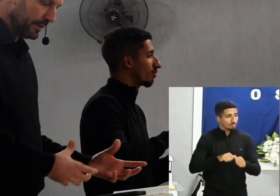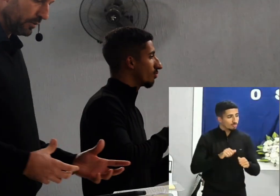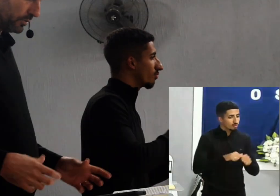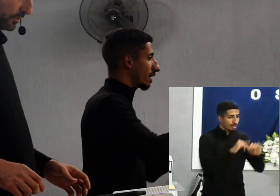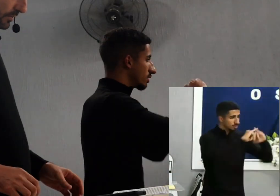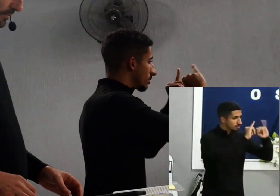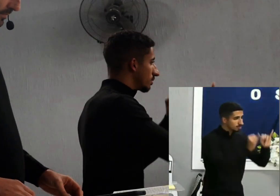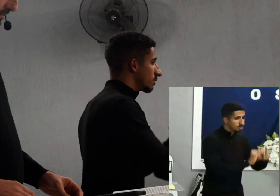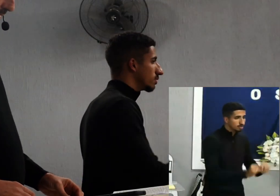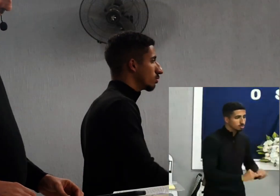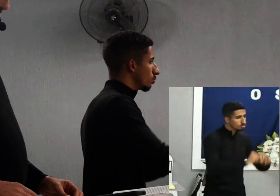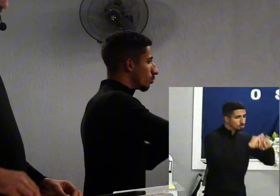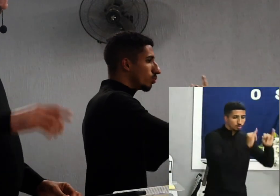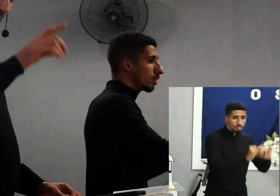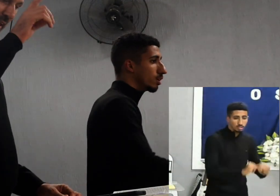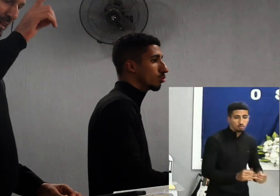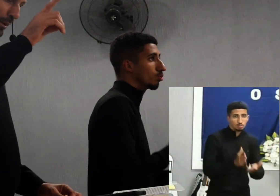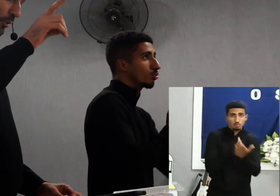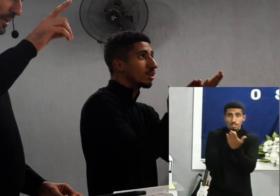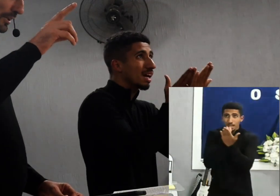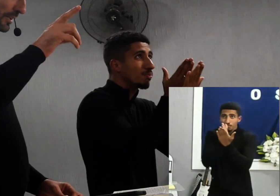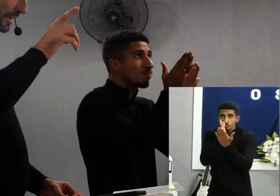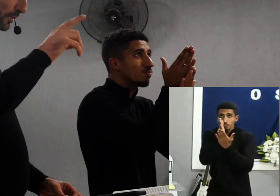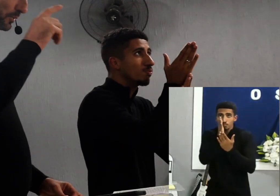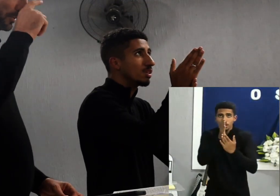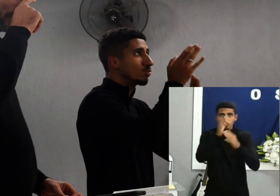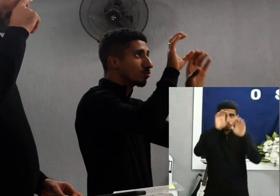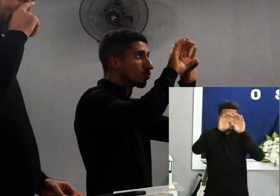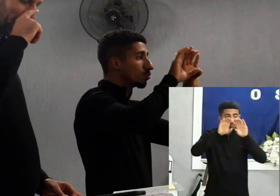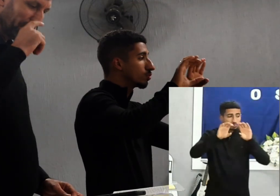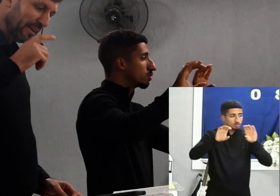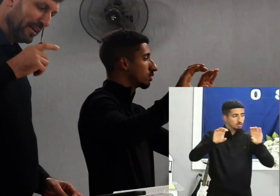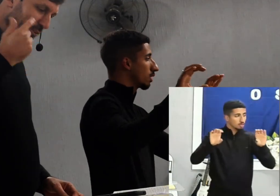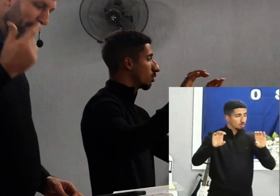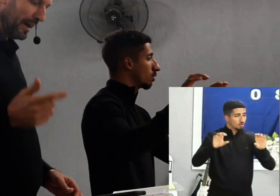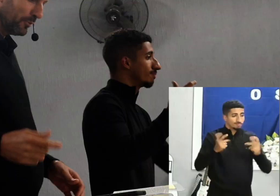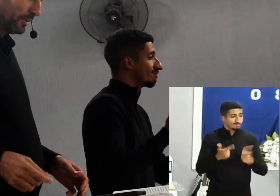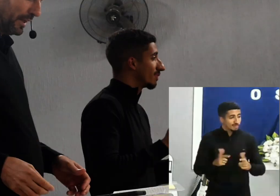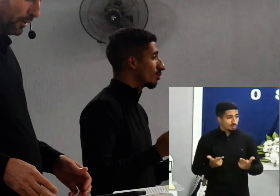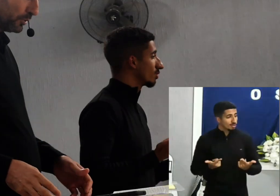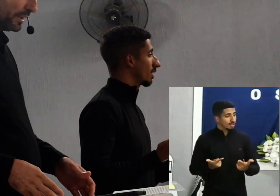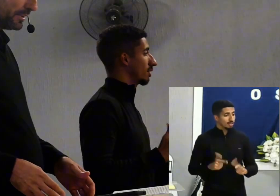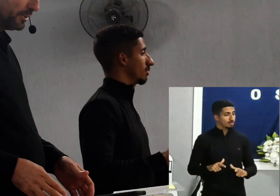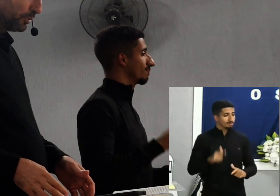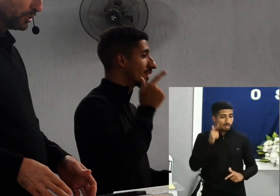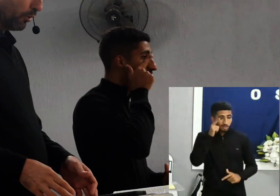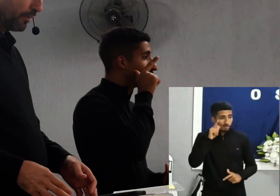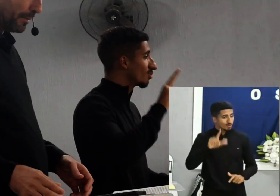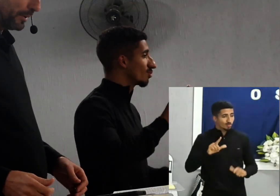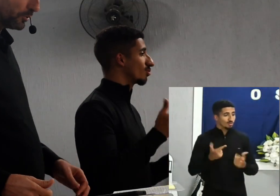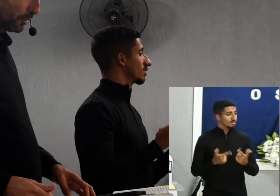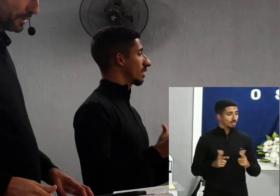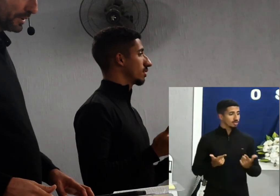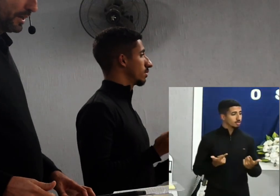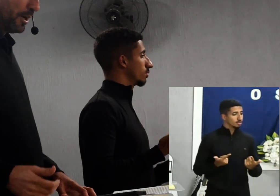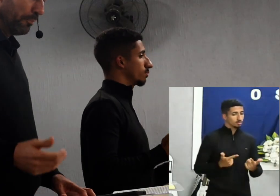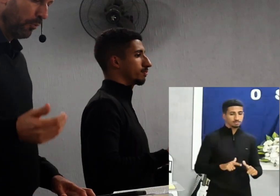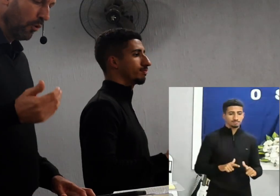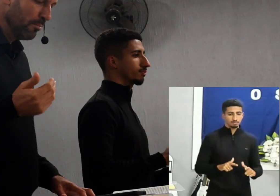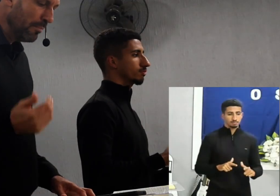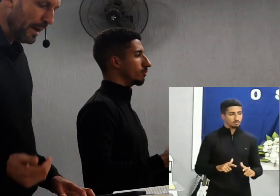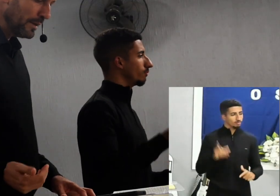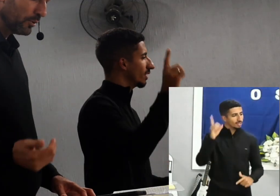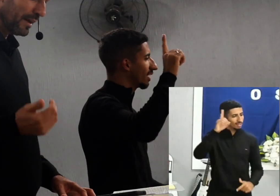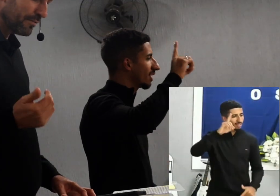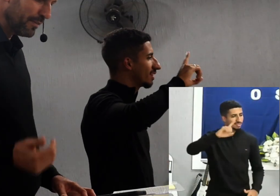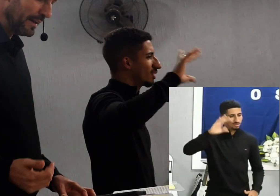chegar a Deus. Mas na sabedoria de Deus, e de fato Deus decidiu salvar pessoas